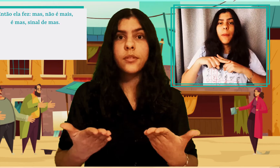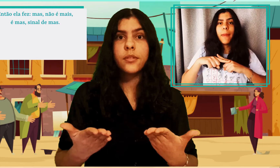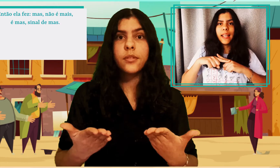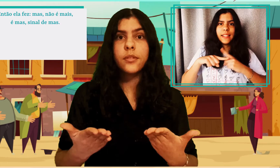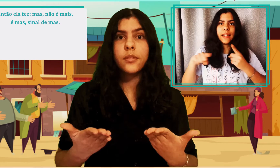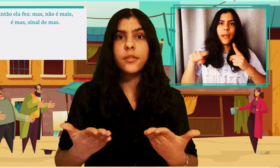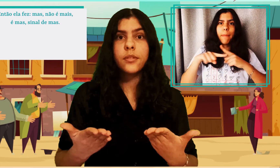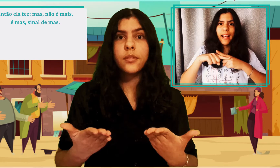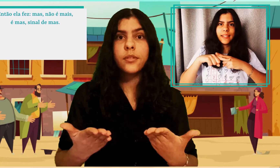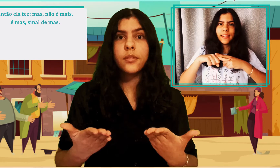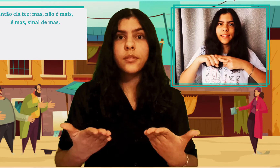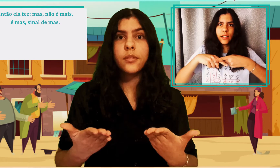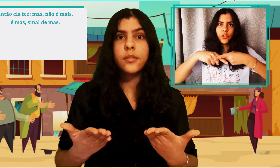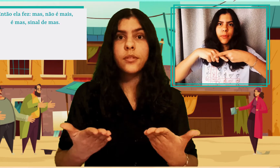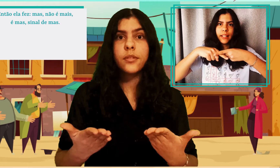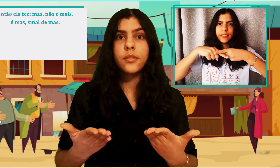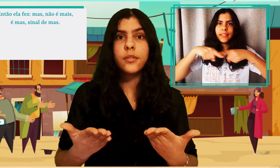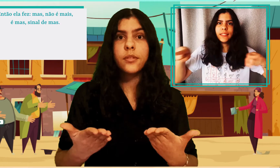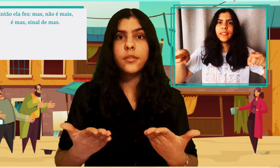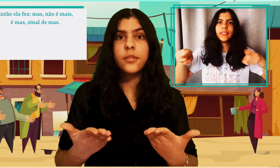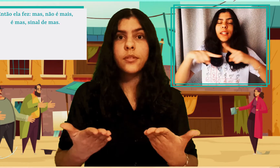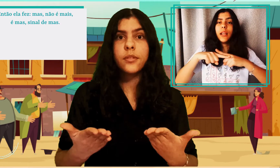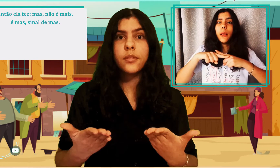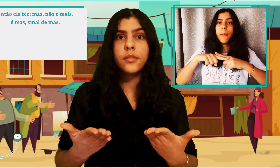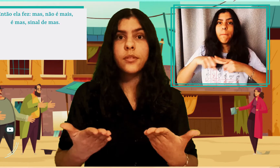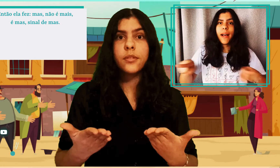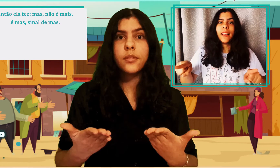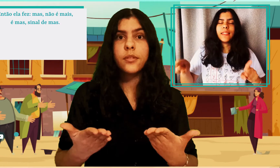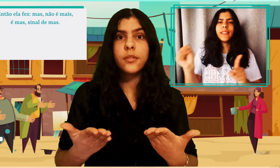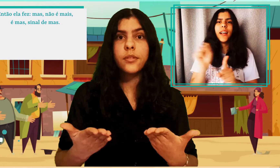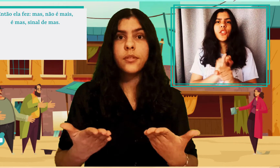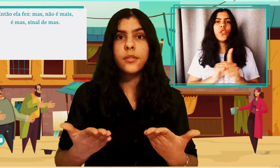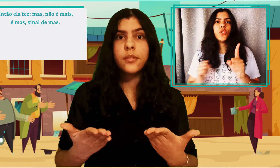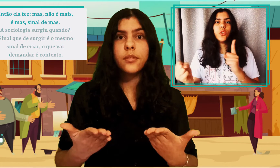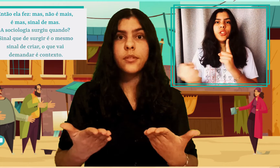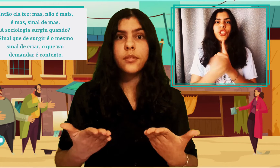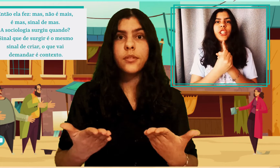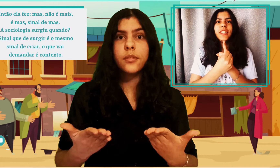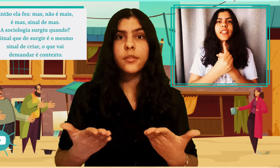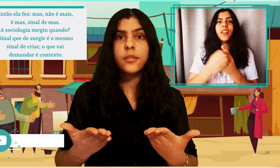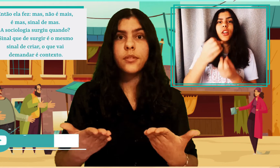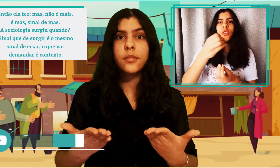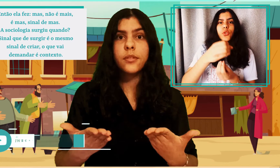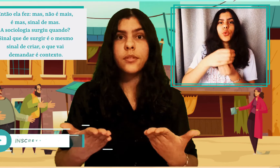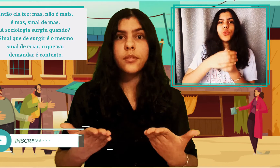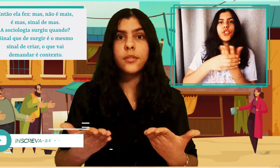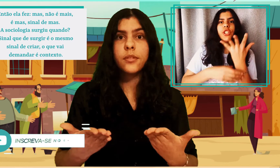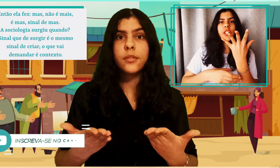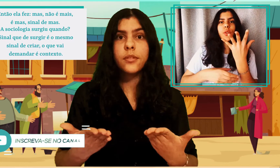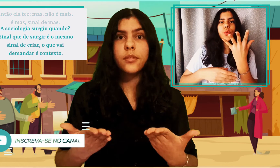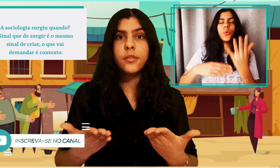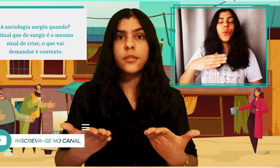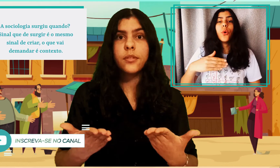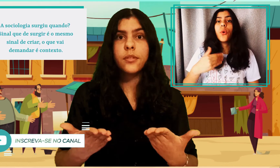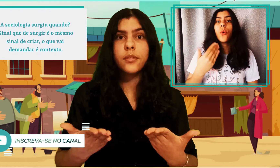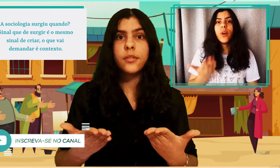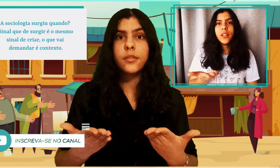Não é mais, tá? É mas, sinal de mas. Mas a sociologia